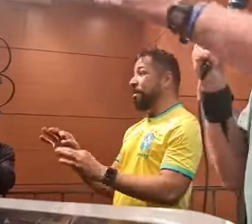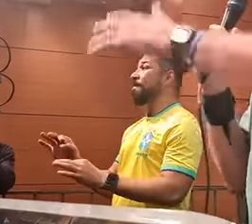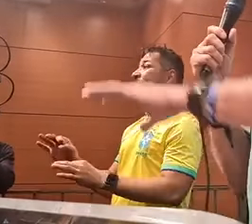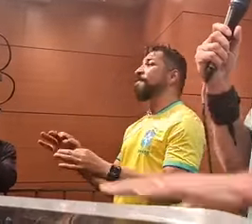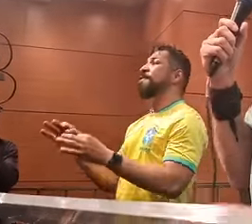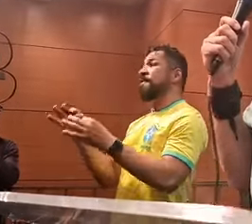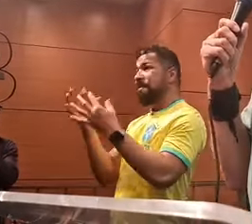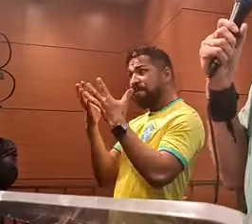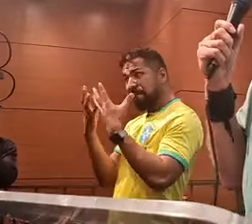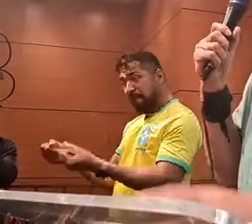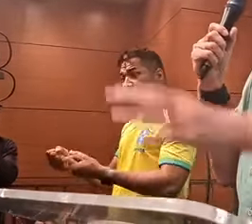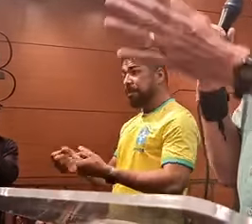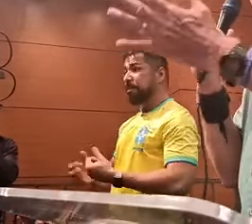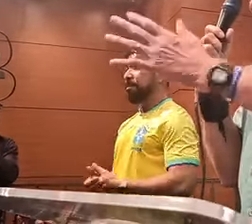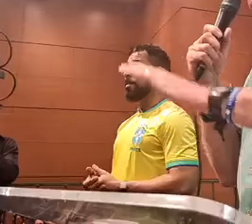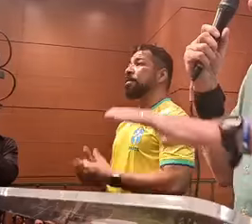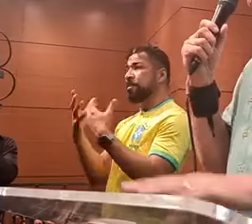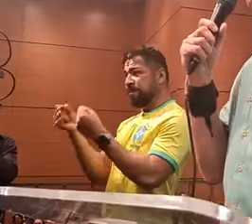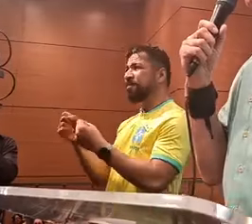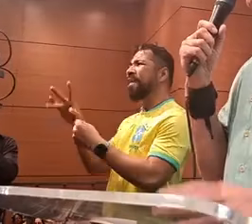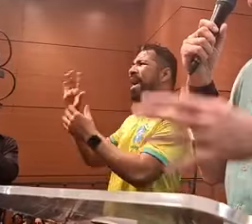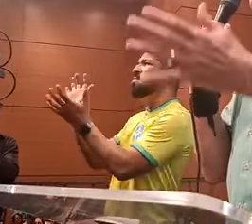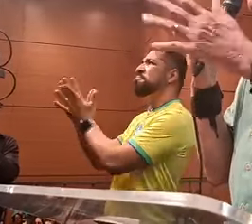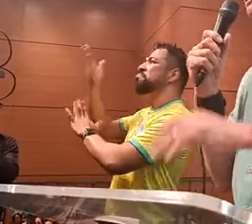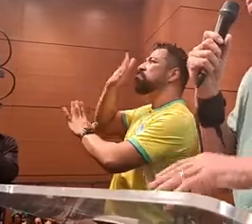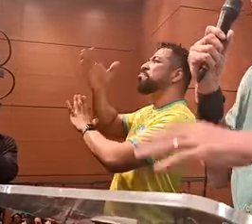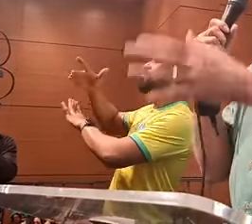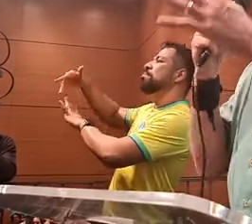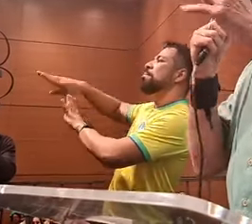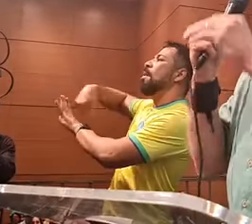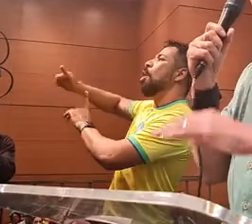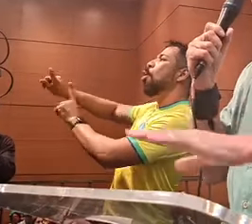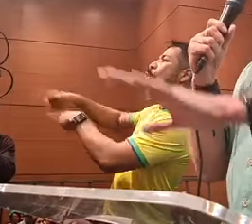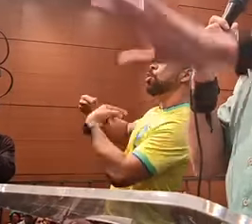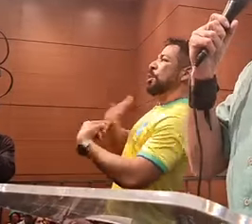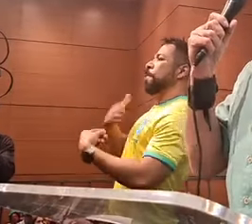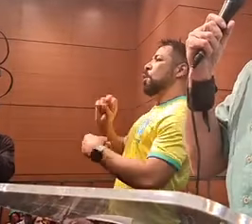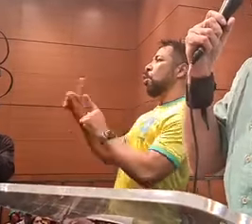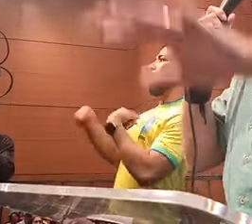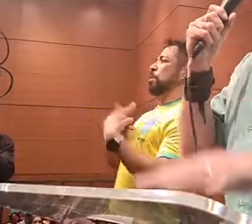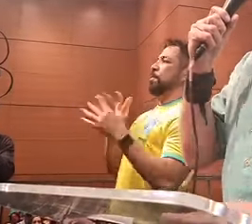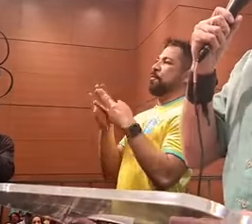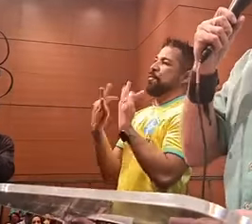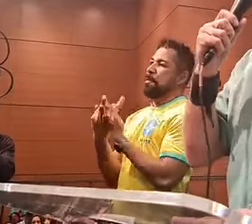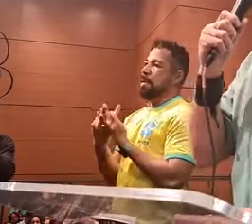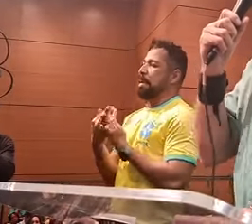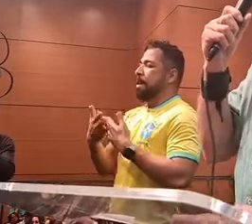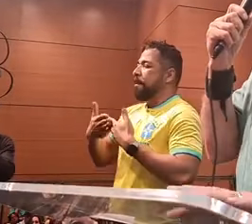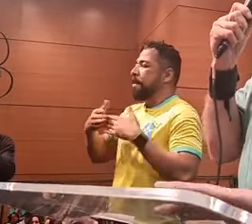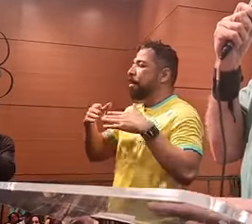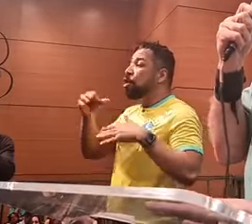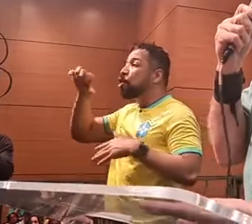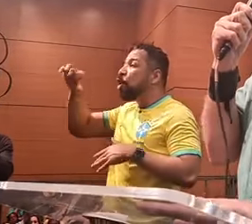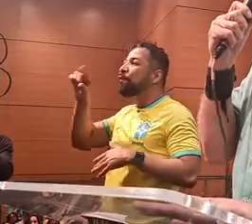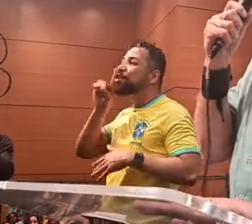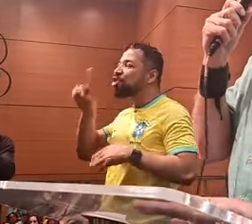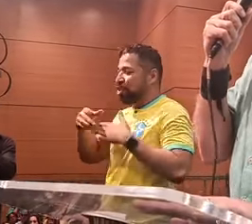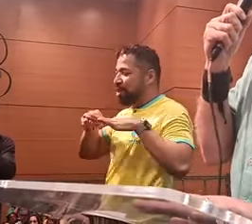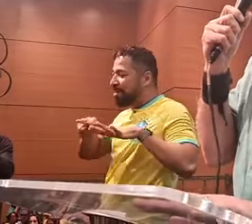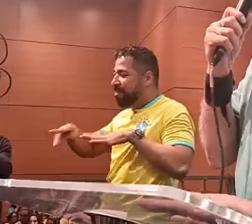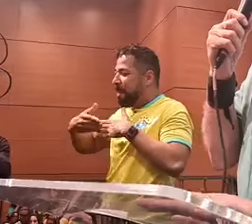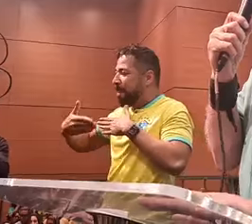Vamos aprontar mais uma coisa contra mim, contra a minha família, nesses nossos 9 dias que temos